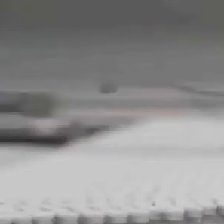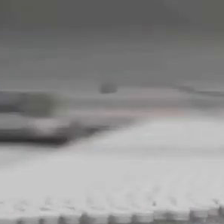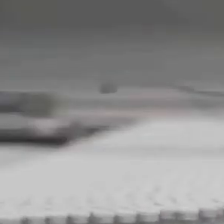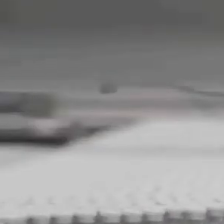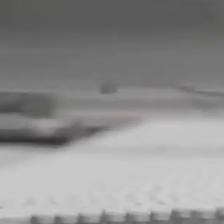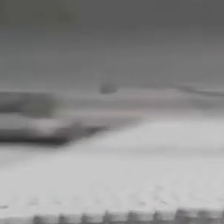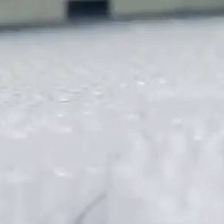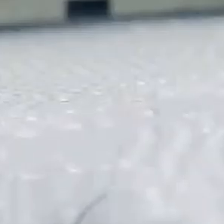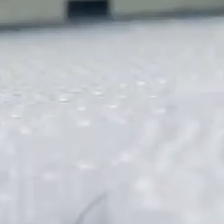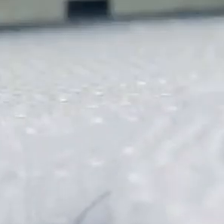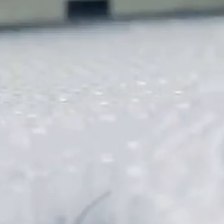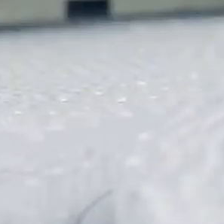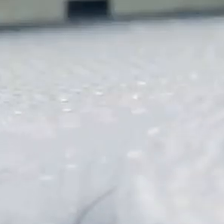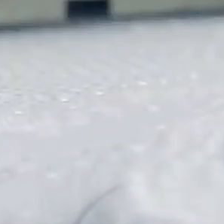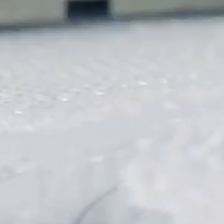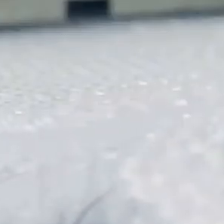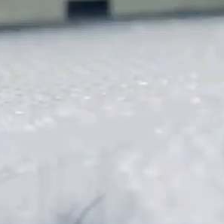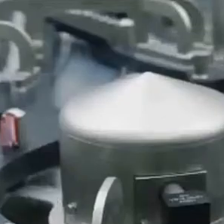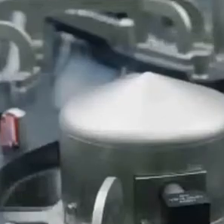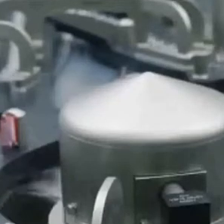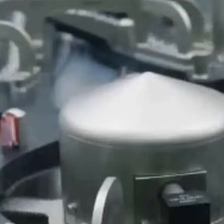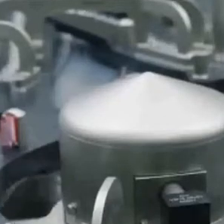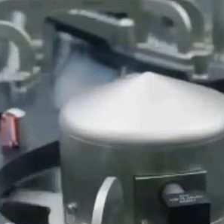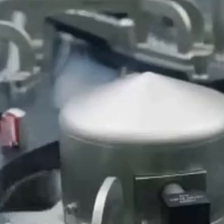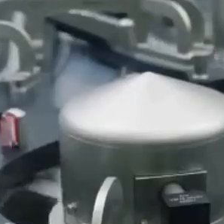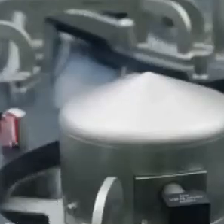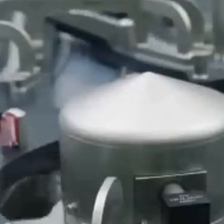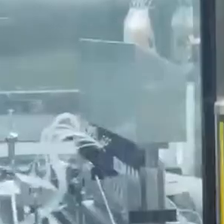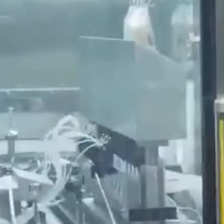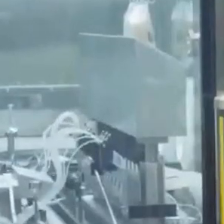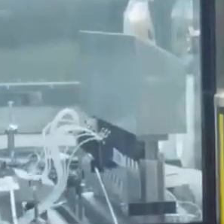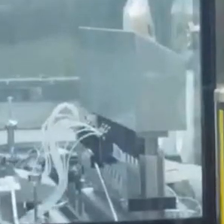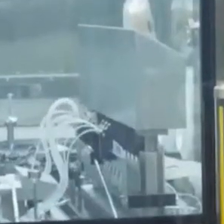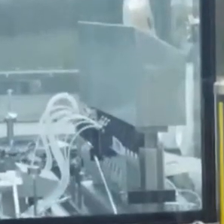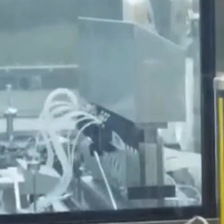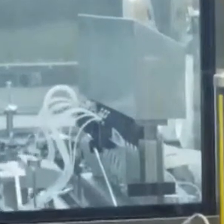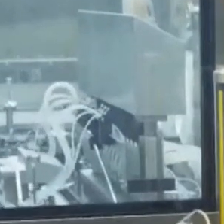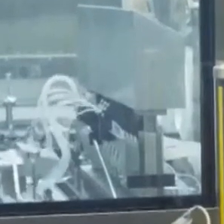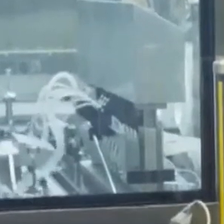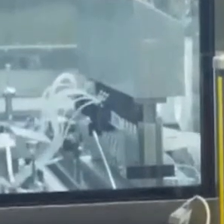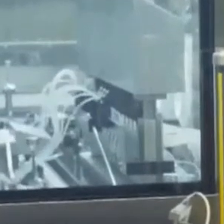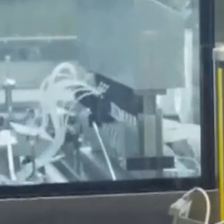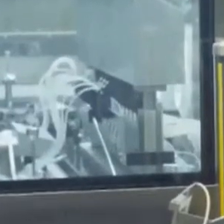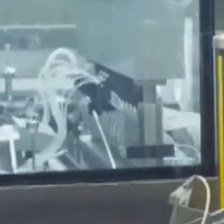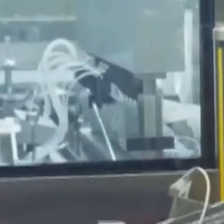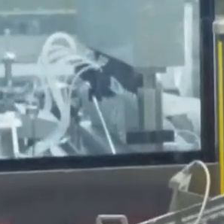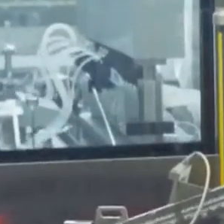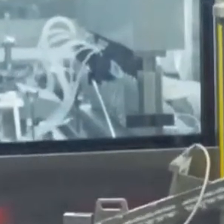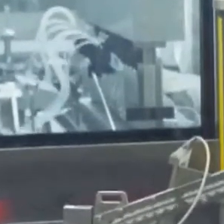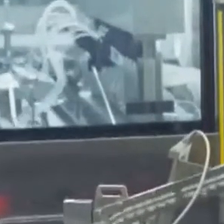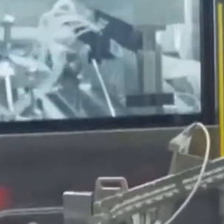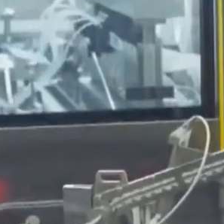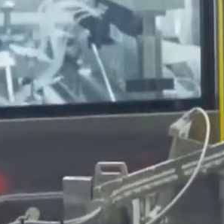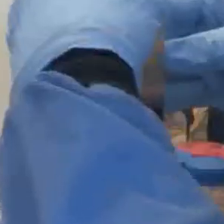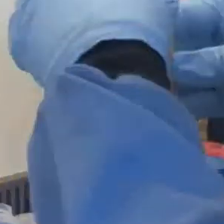questa settimana, insomma, entro fine settimana. Da qui, insomma, il commissario si è comunque impegnato a mandare entro l'inizio della settimana,